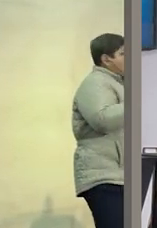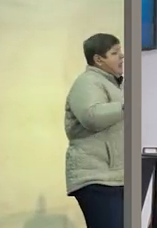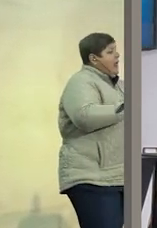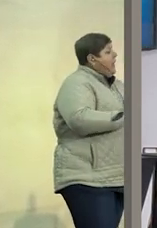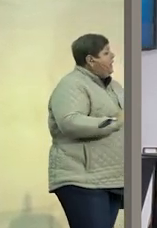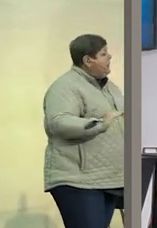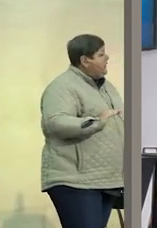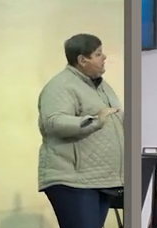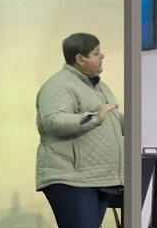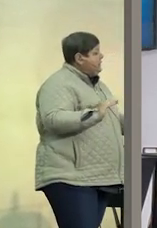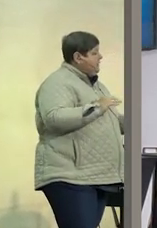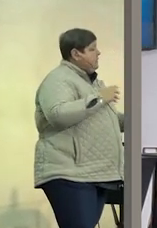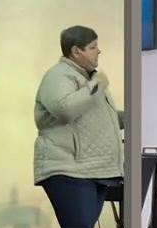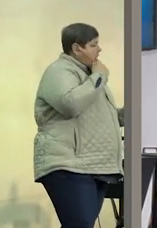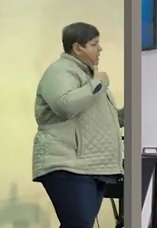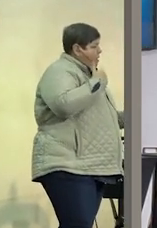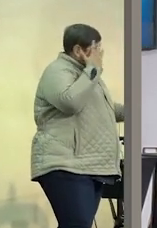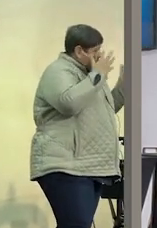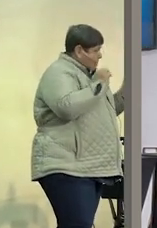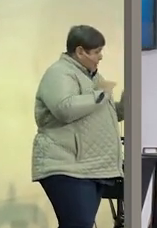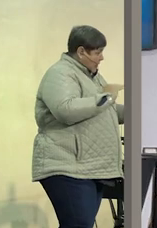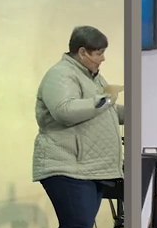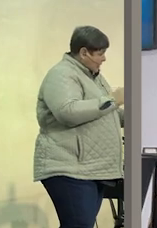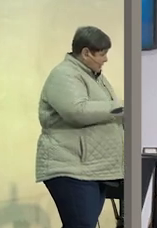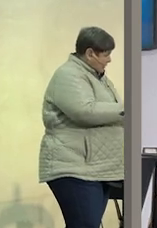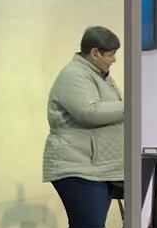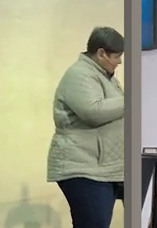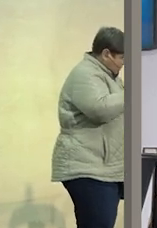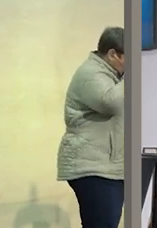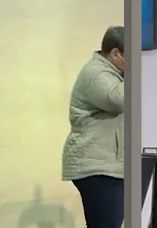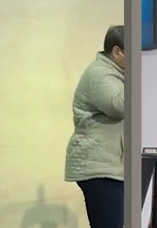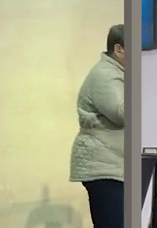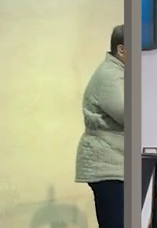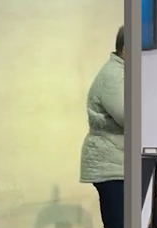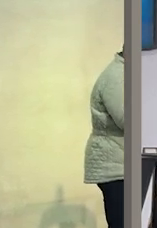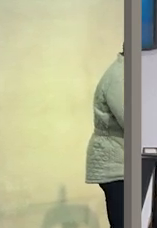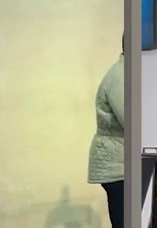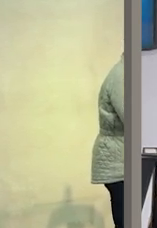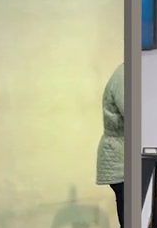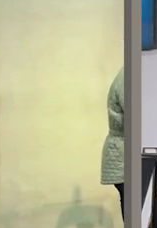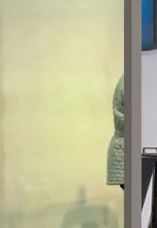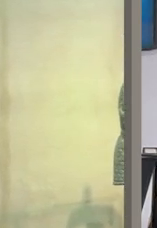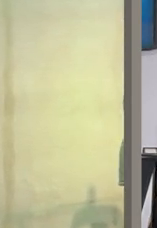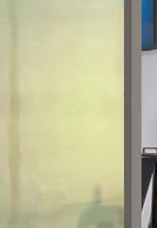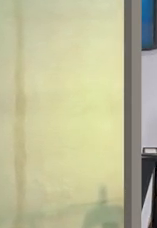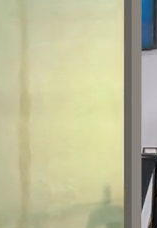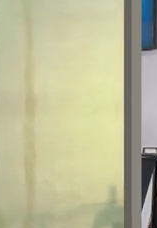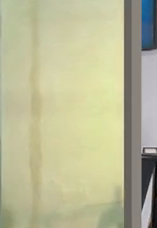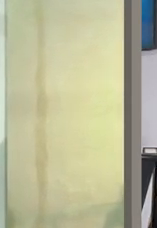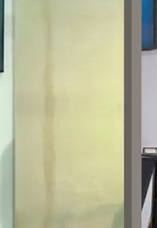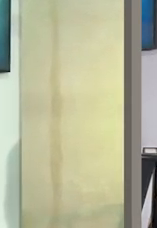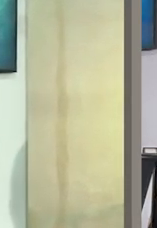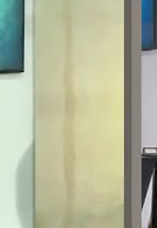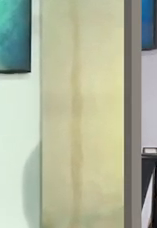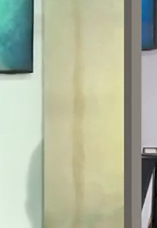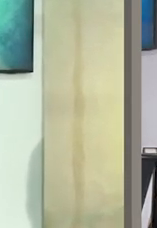het of hulle kinders hulle kleinkinders leer, dan moet ek en jy intree daar, ons is verantwoordelik daarvoor. Is dit die familie se